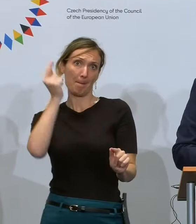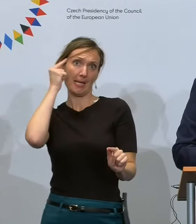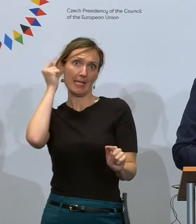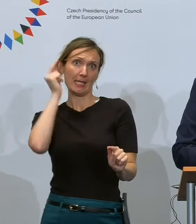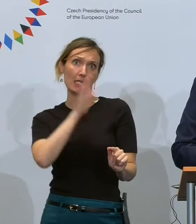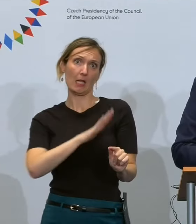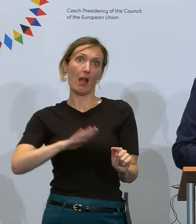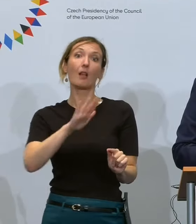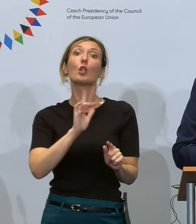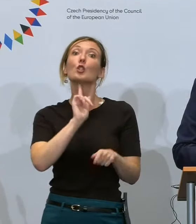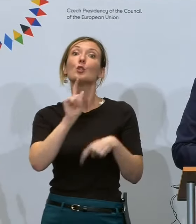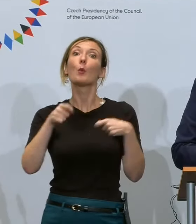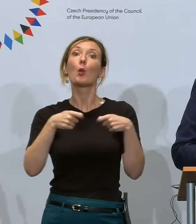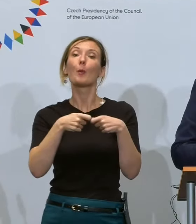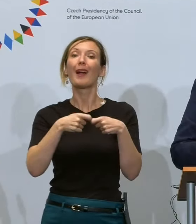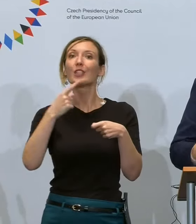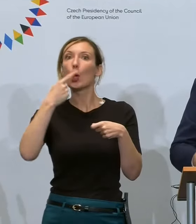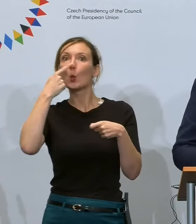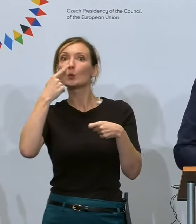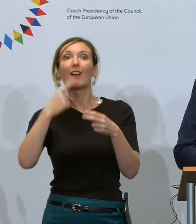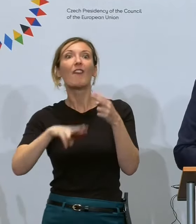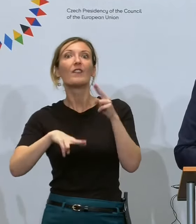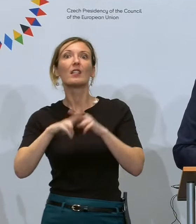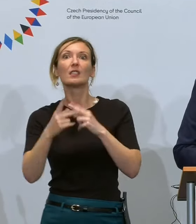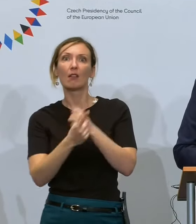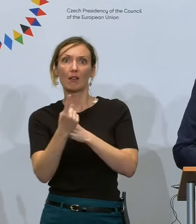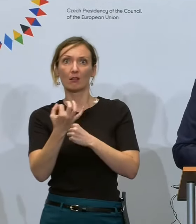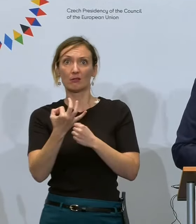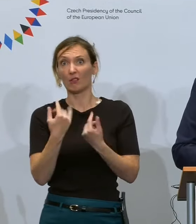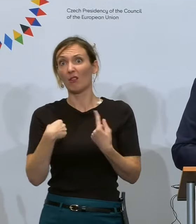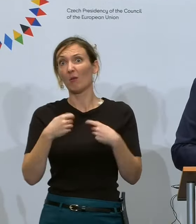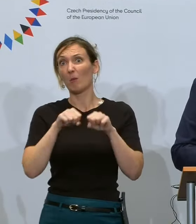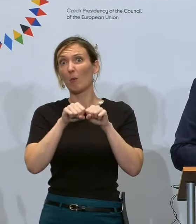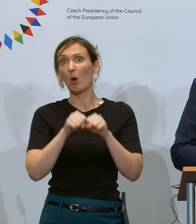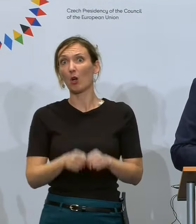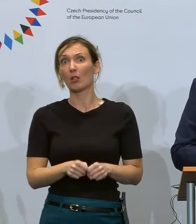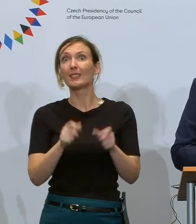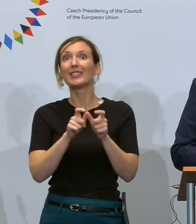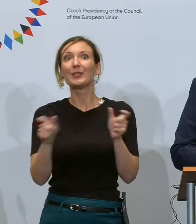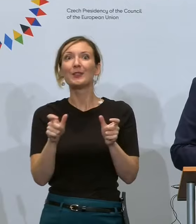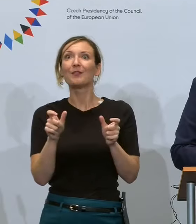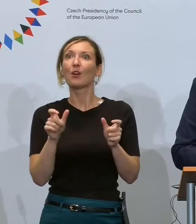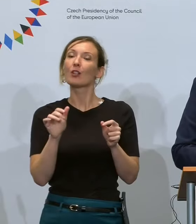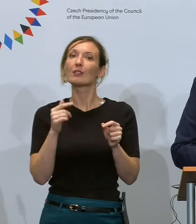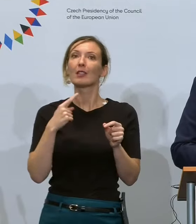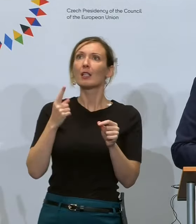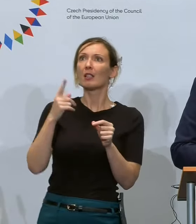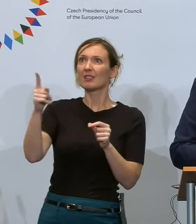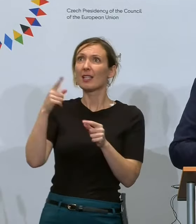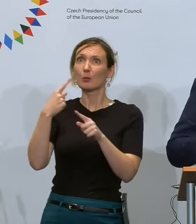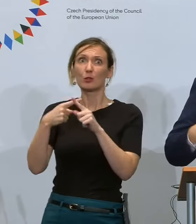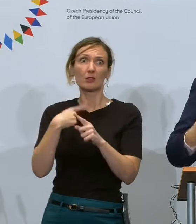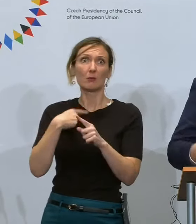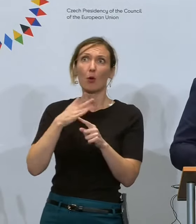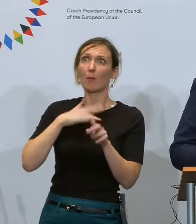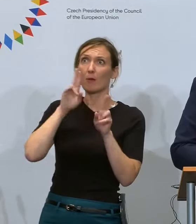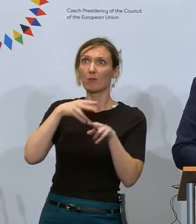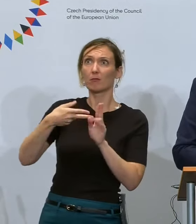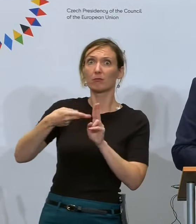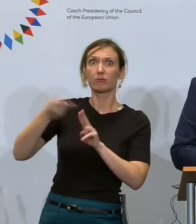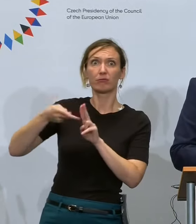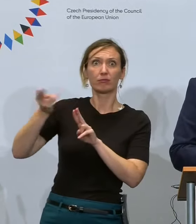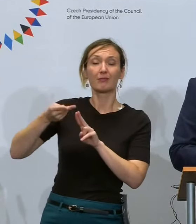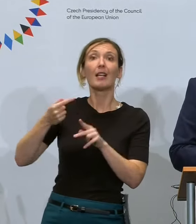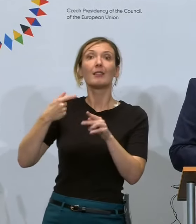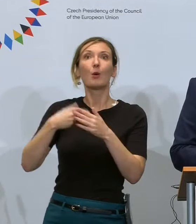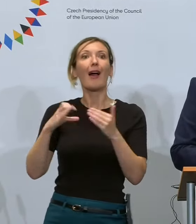za spolupráci ruské platí vysokou cenu. Evropa přichází úplně s jiným přístupem a my někdy musíme trošku také